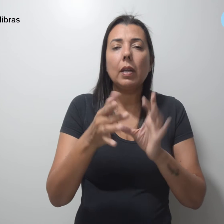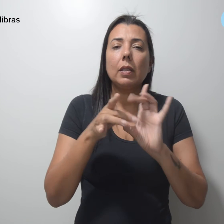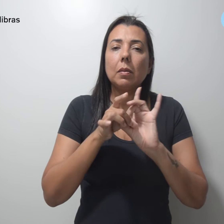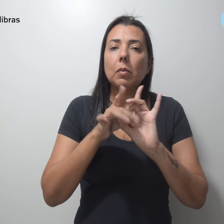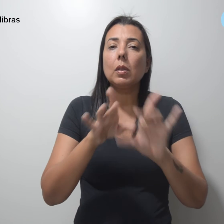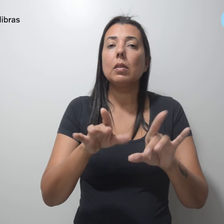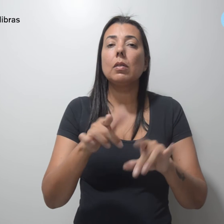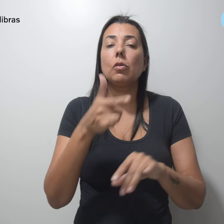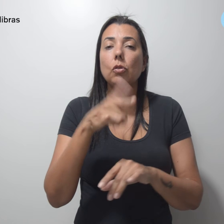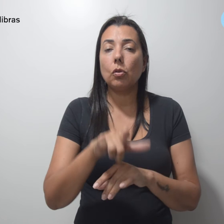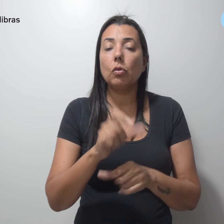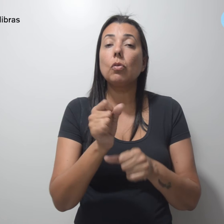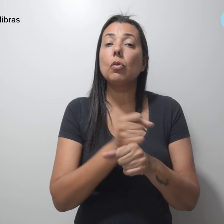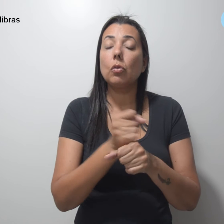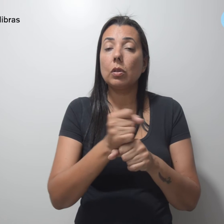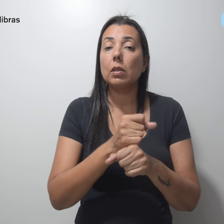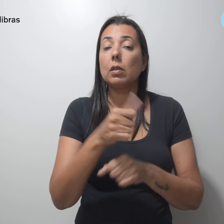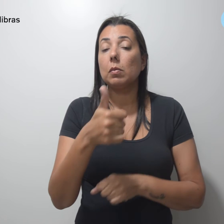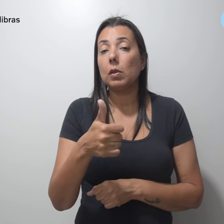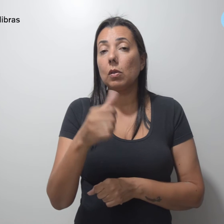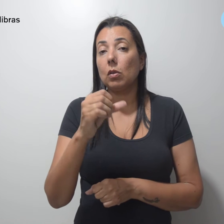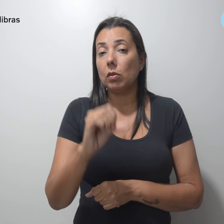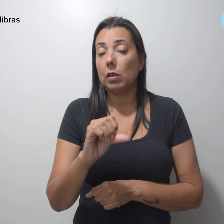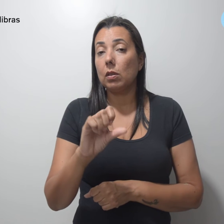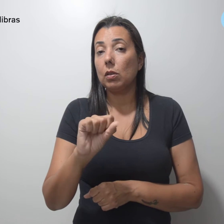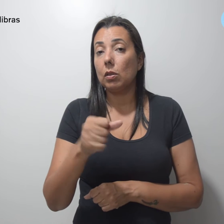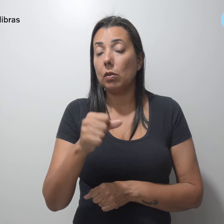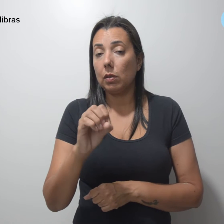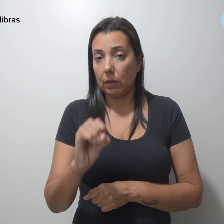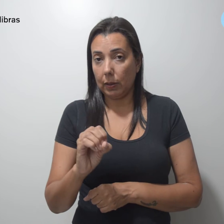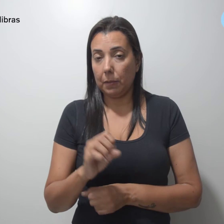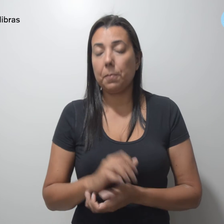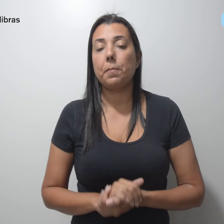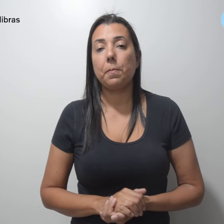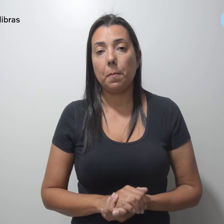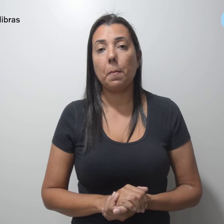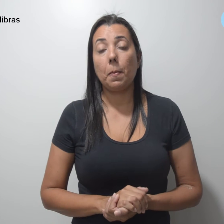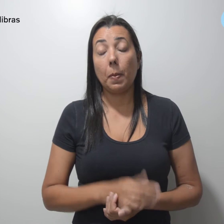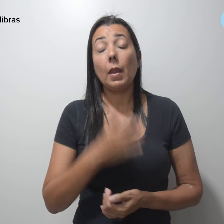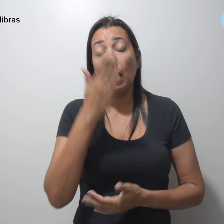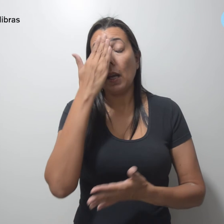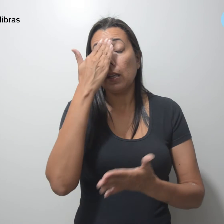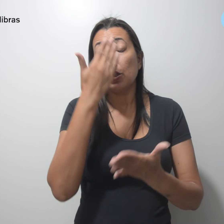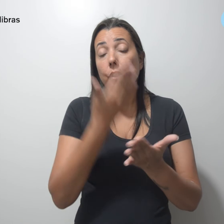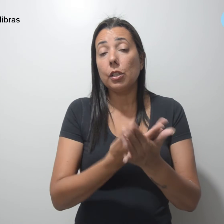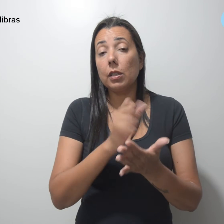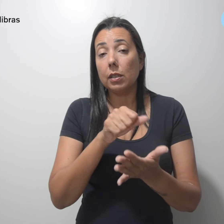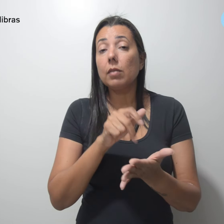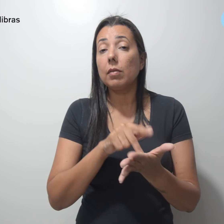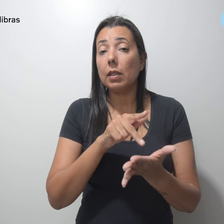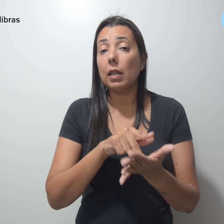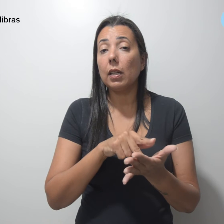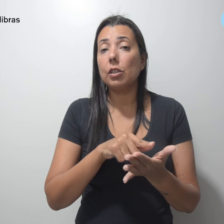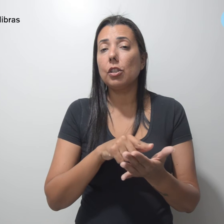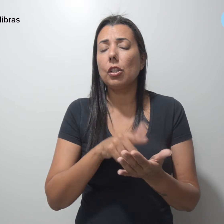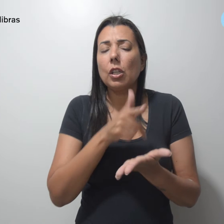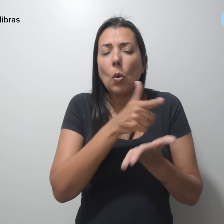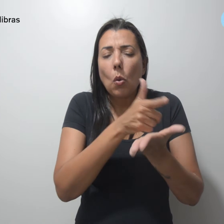redemocratização nos anos de 1980. Acreditamos que o ataque terrorista tem sim